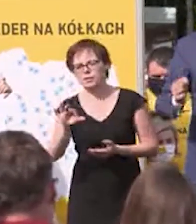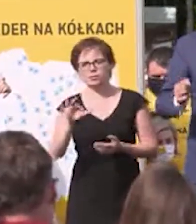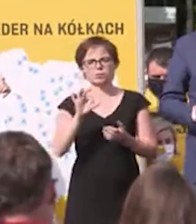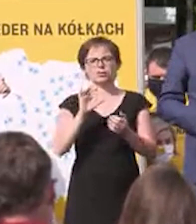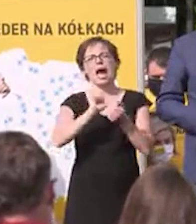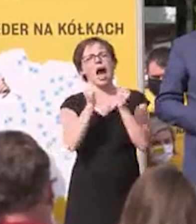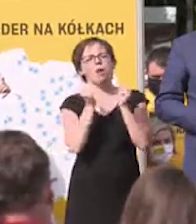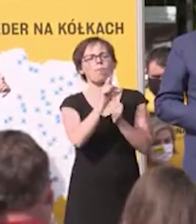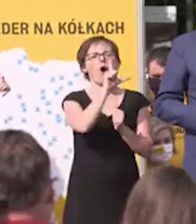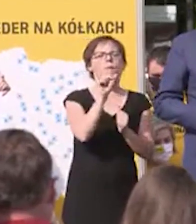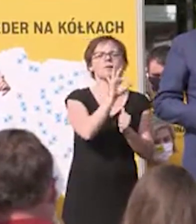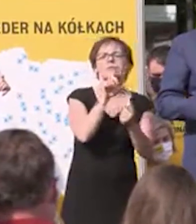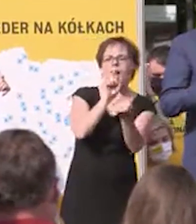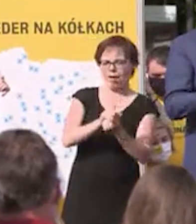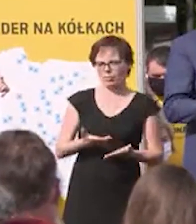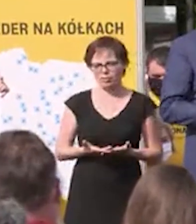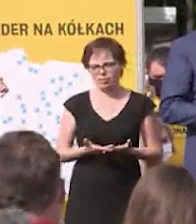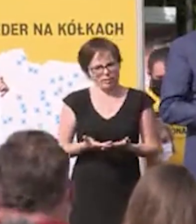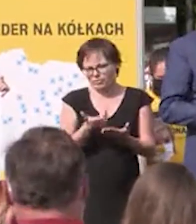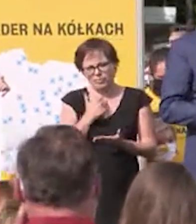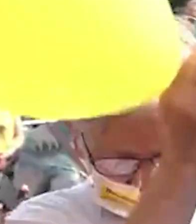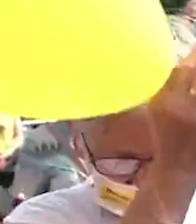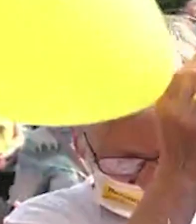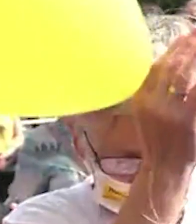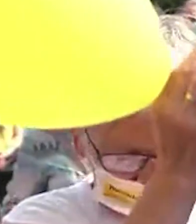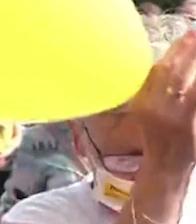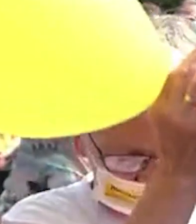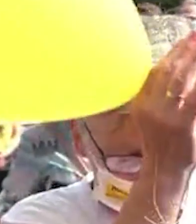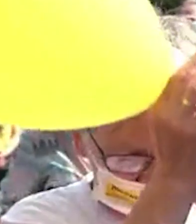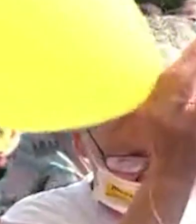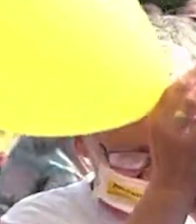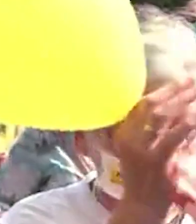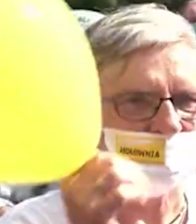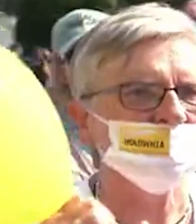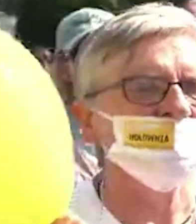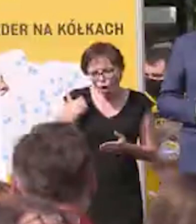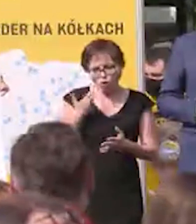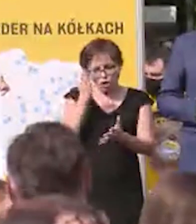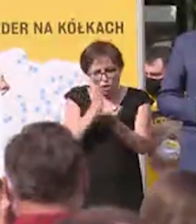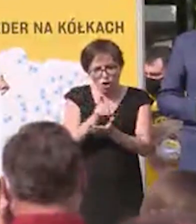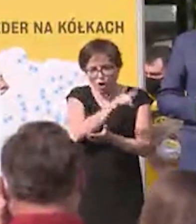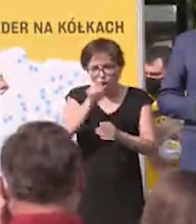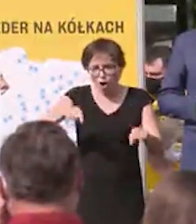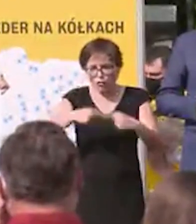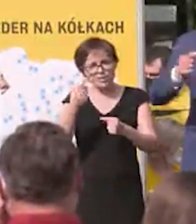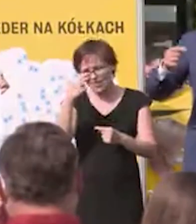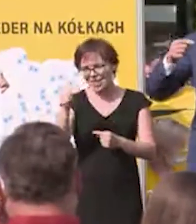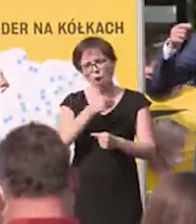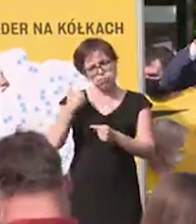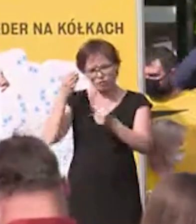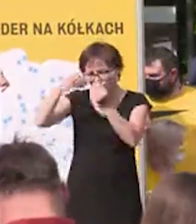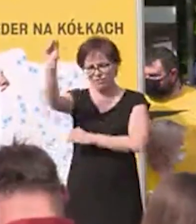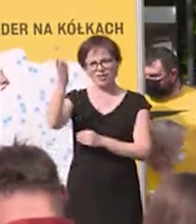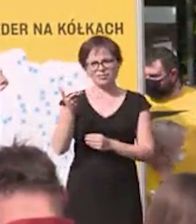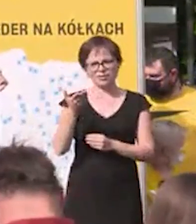i antyPiSu. To przekonanie, że Polska to coś więcej niż ten jałowy spór, pozwoliło